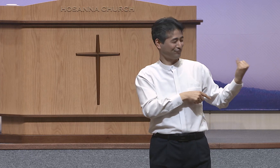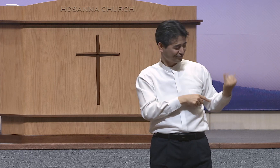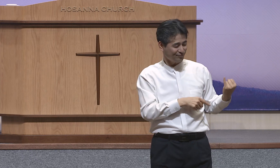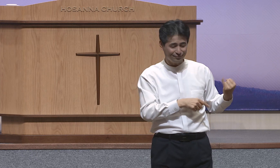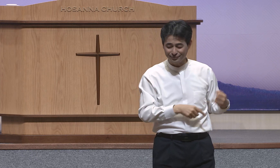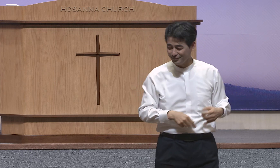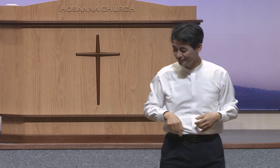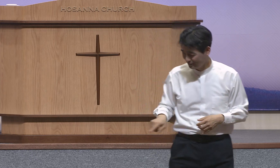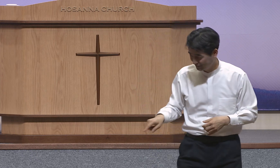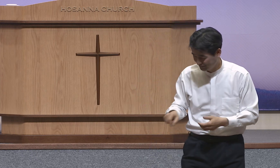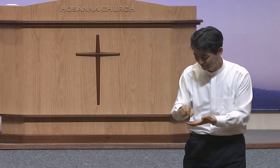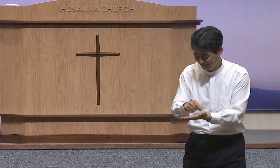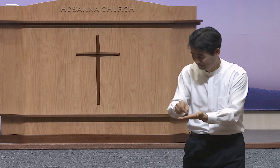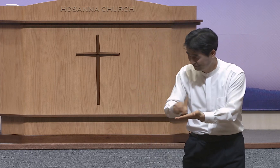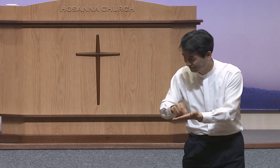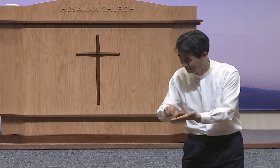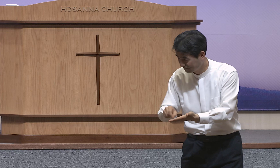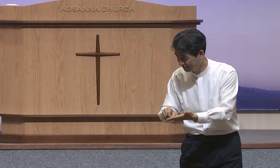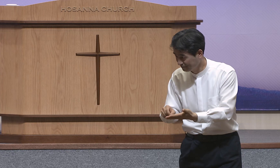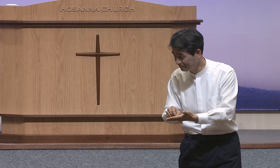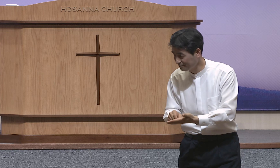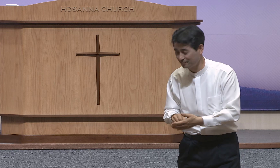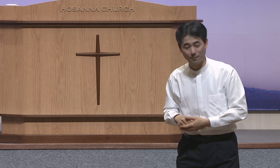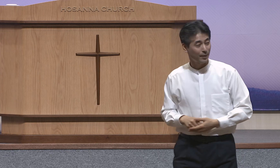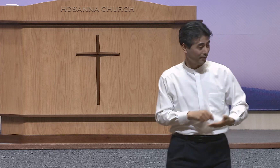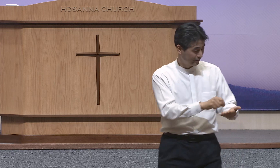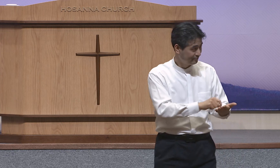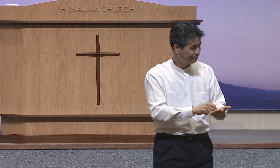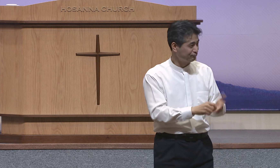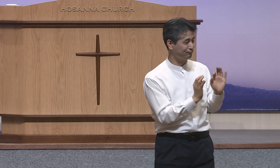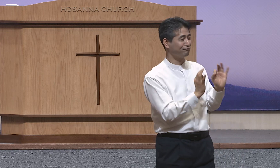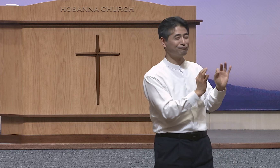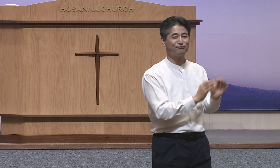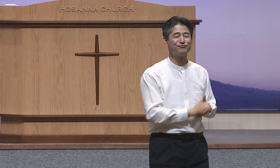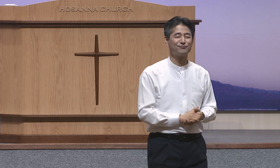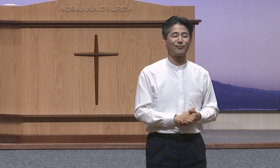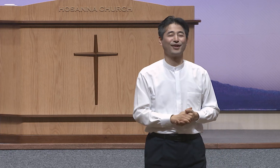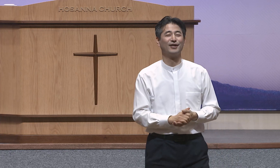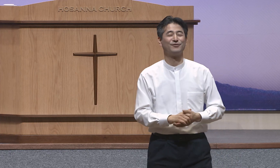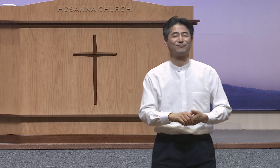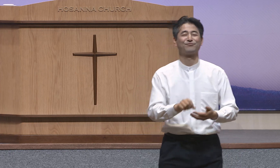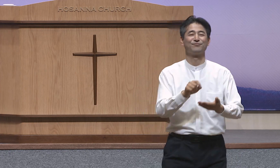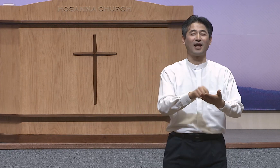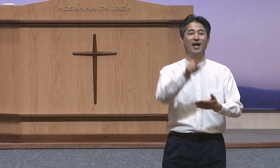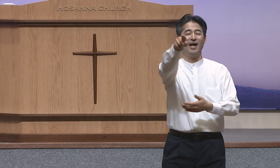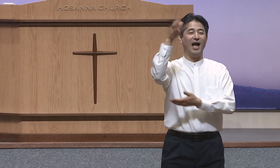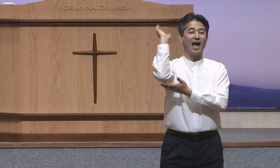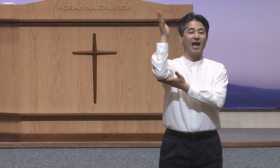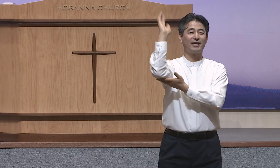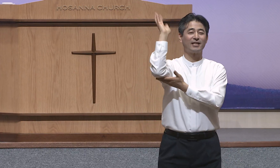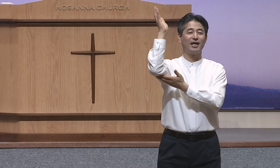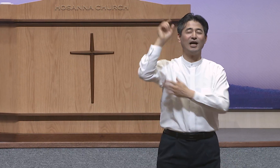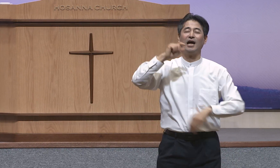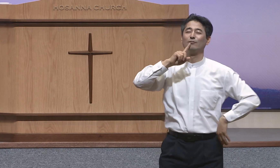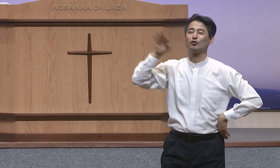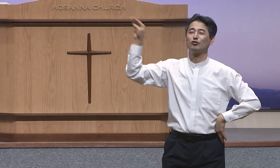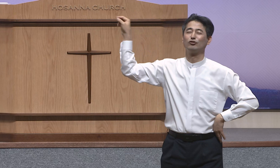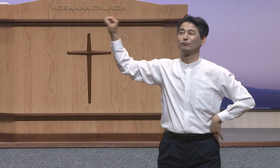분이었는데 그냥 제 옆에 앉더라고요. 그래가지고 막 써주시더라고요. 그래가지고 네 고맙습니다 하면서 그 강의 내용을